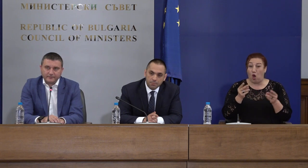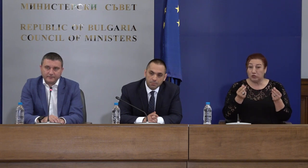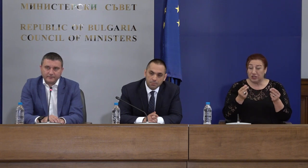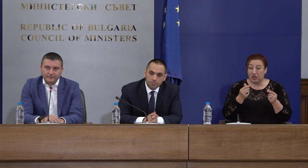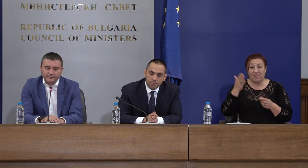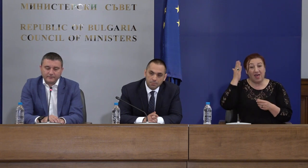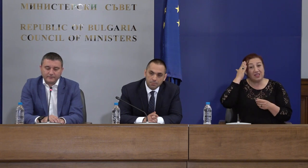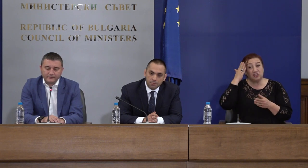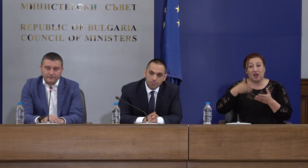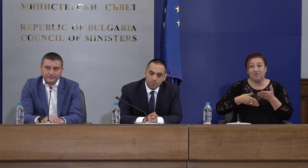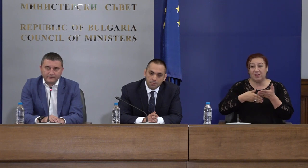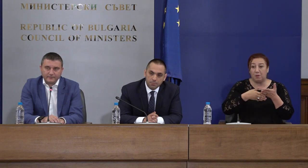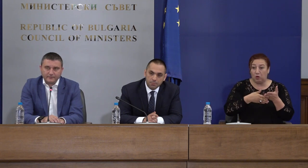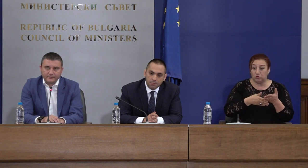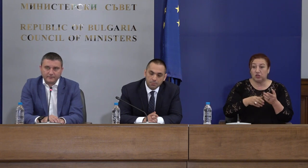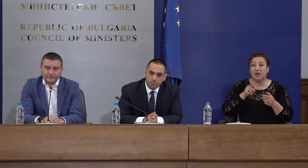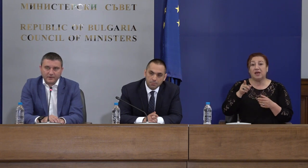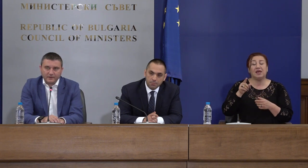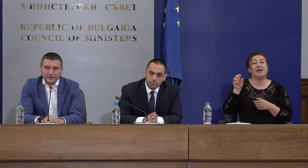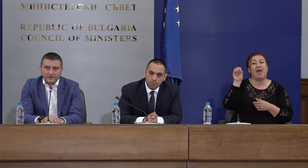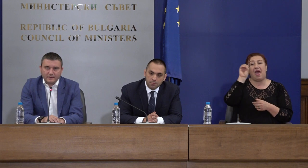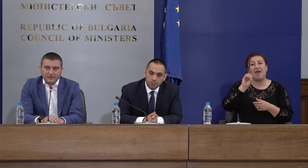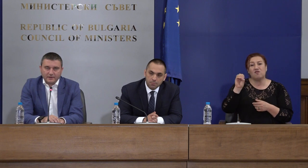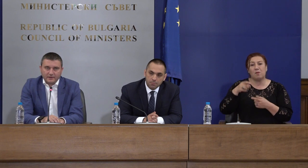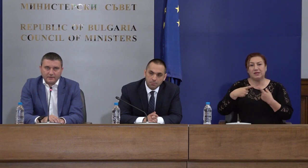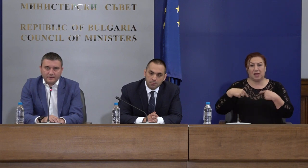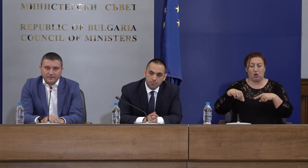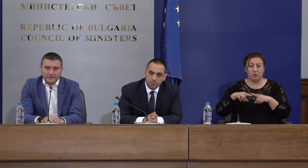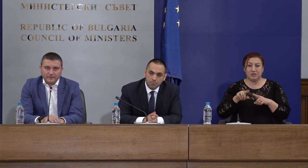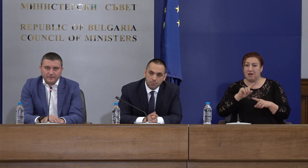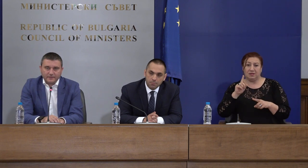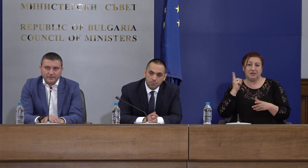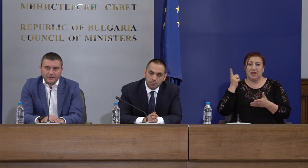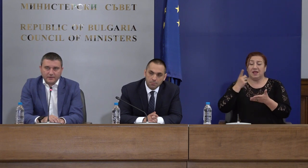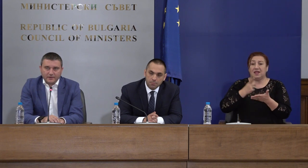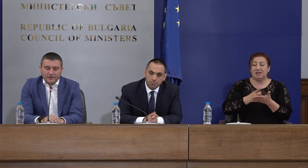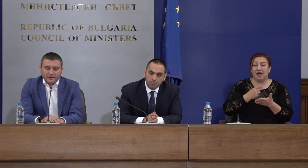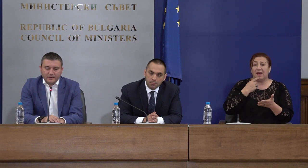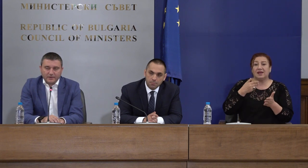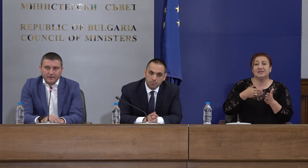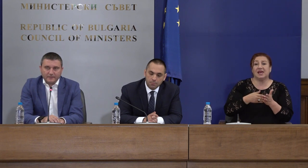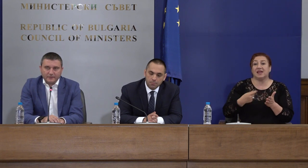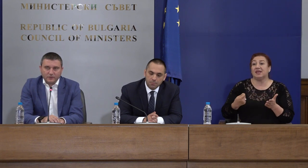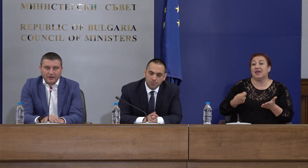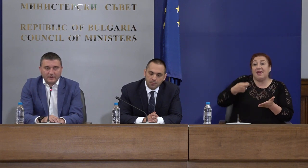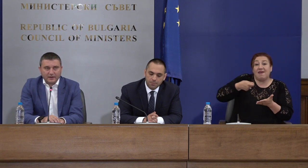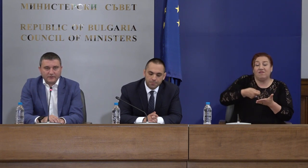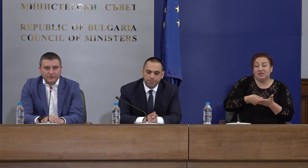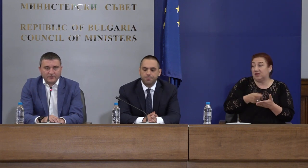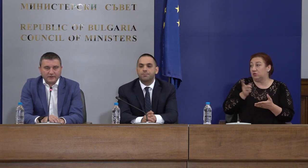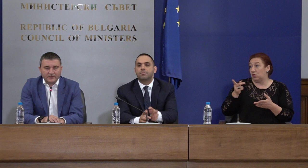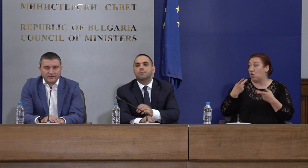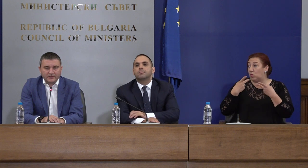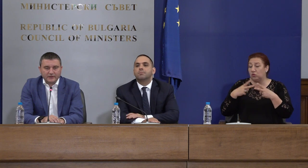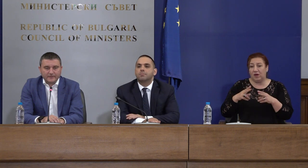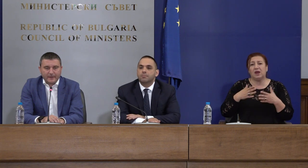одобрение от Европейската на комисия не се е налагало заради участието на частен инвеститор. Имахме многократни